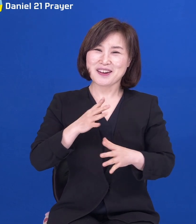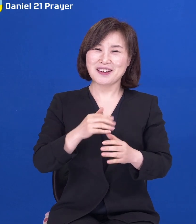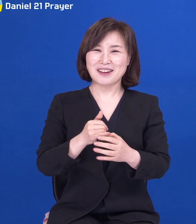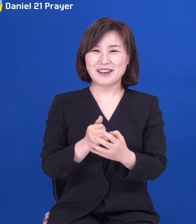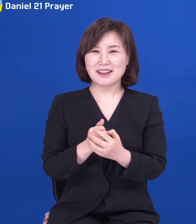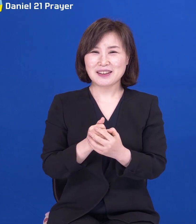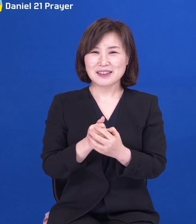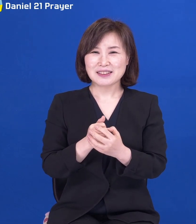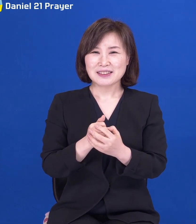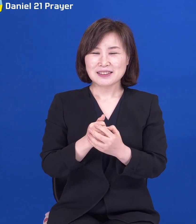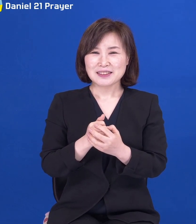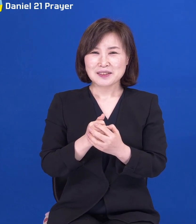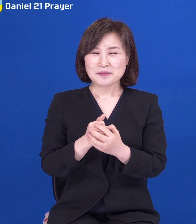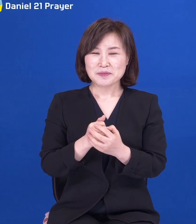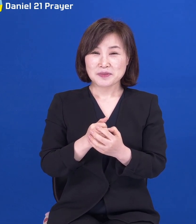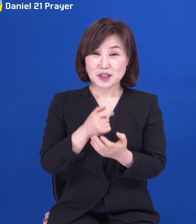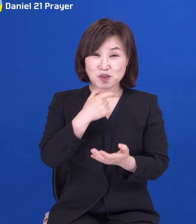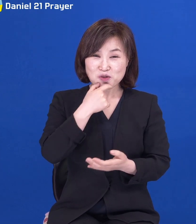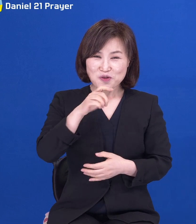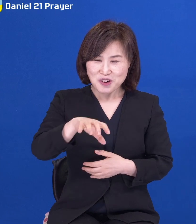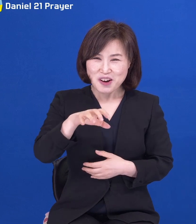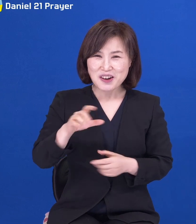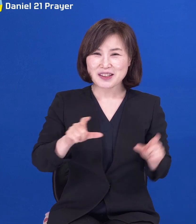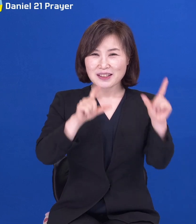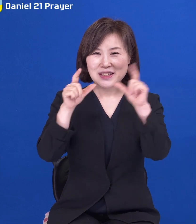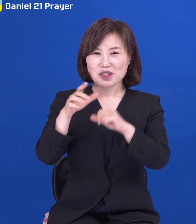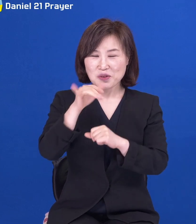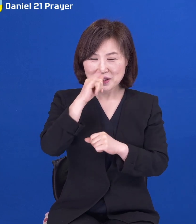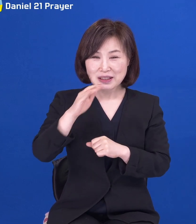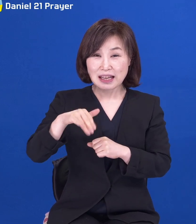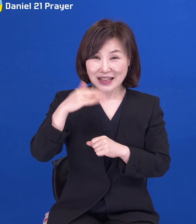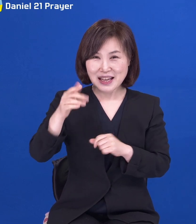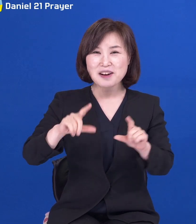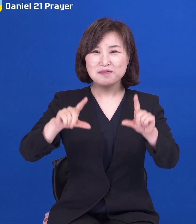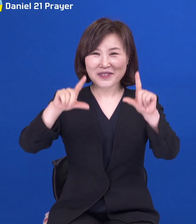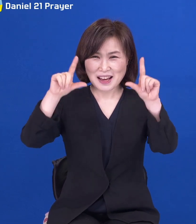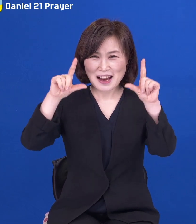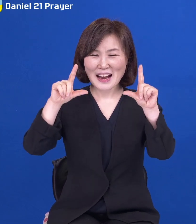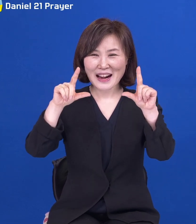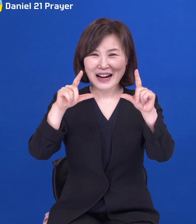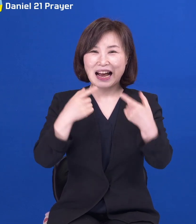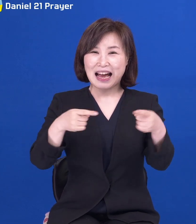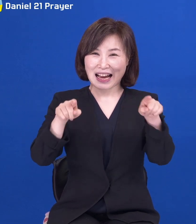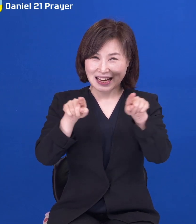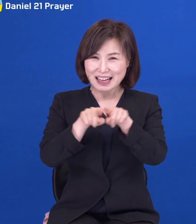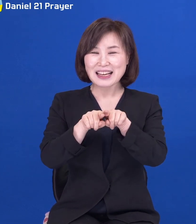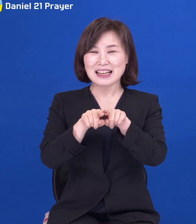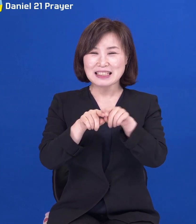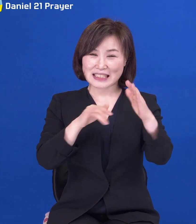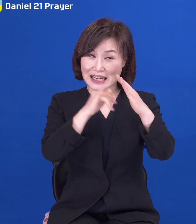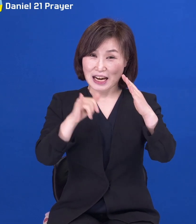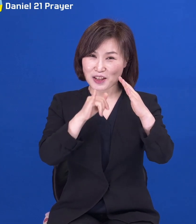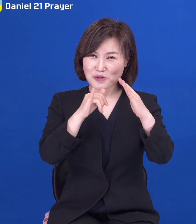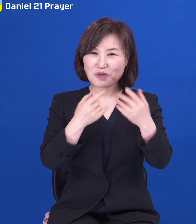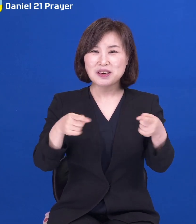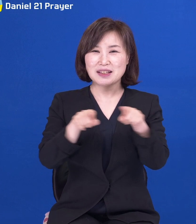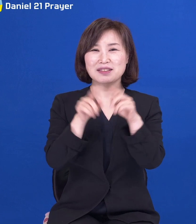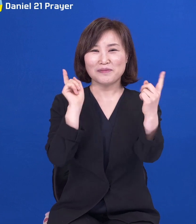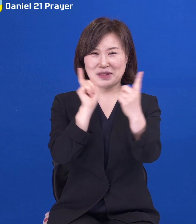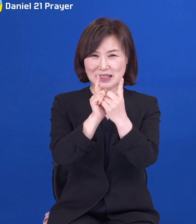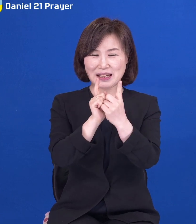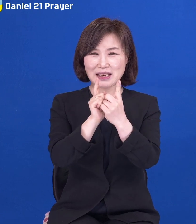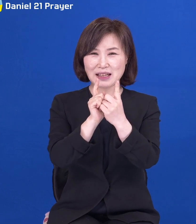그래서 이제 그 수원에 사시는데 그래 그 다음 날로 바로 저희 가정과 같이 저희 와이프와 애들 데리고 수원에 갔었어요.